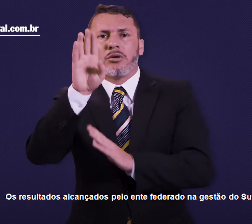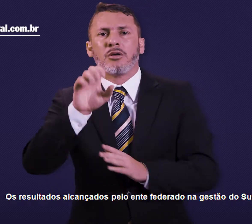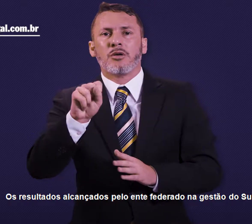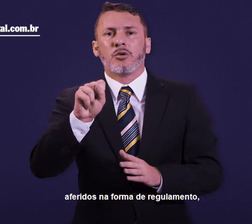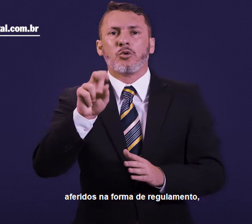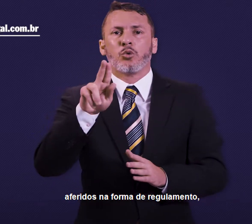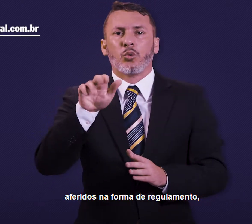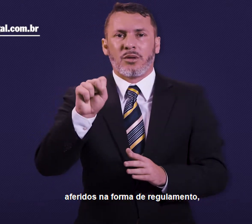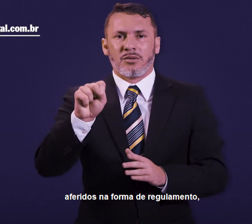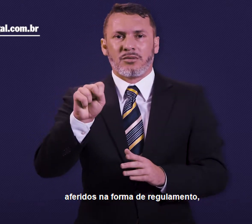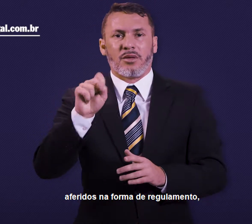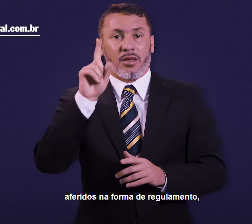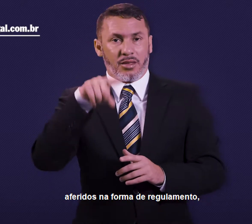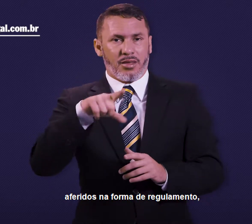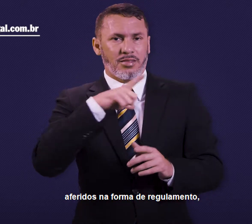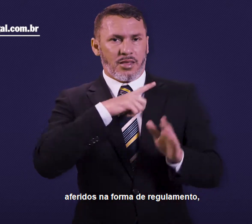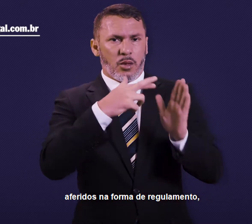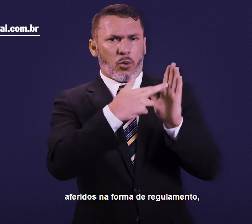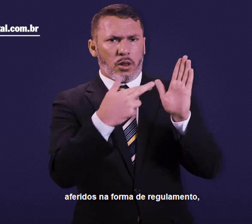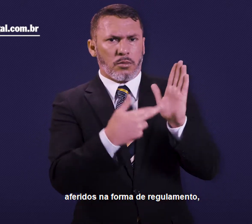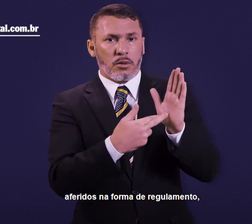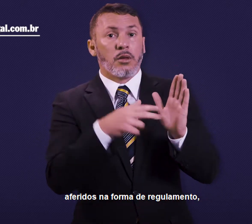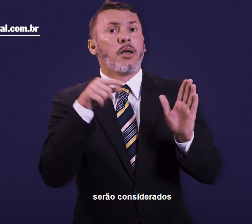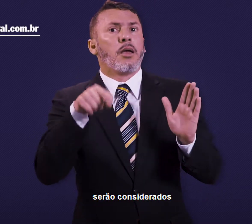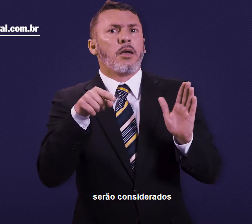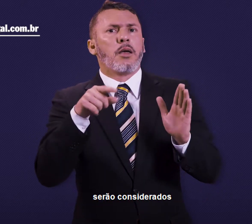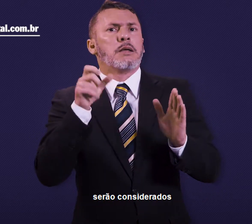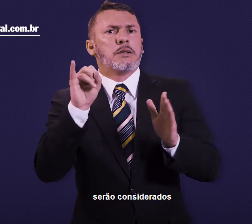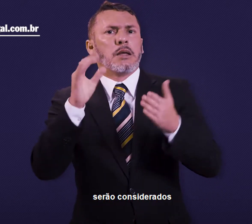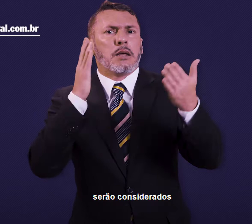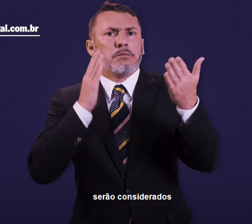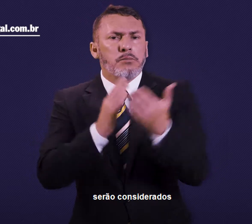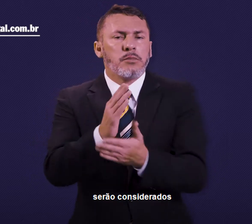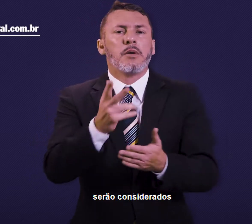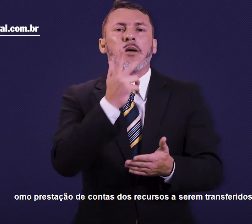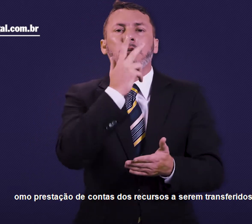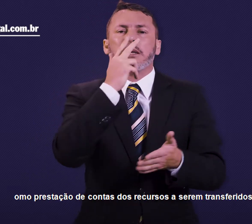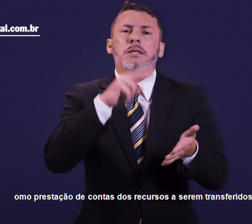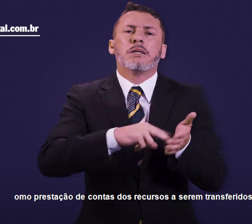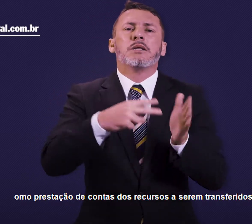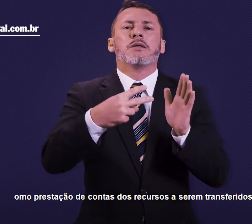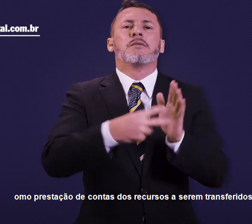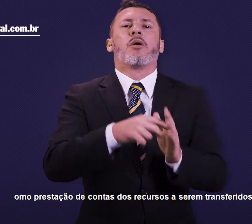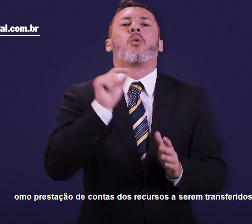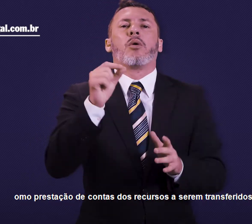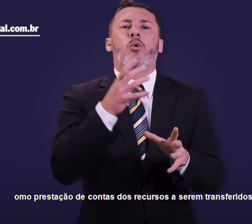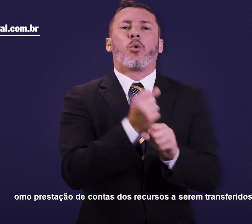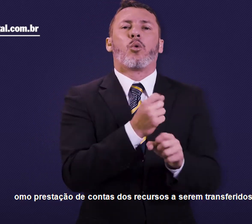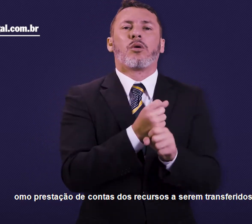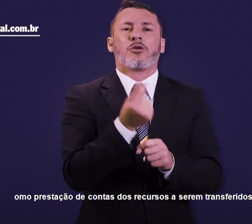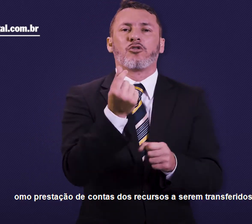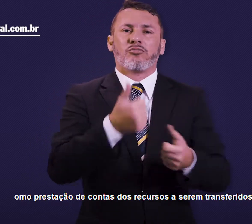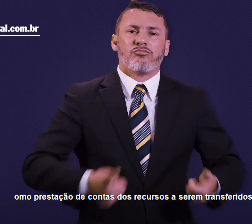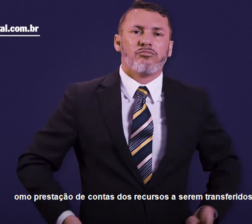SUAS, aferidos na forma de regulamento, serão considerados como prestação de contas dos recursos a